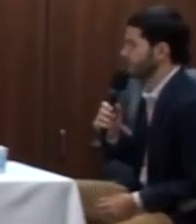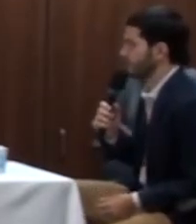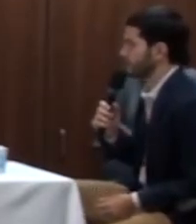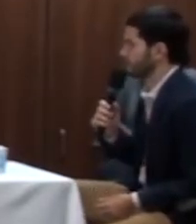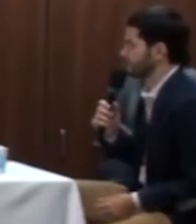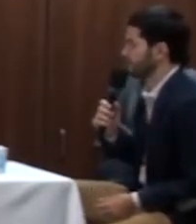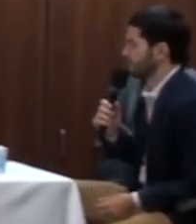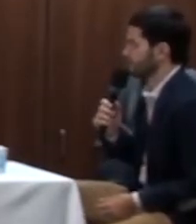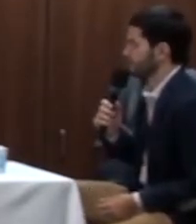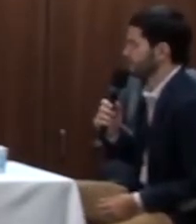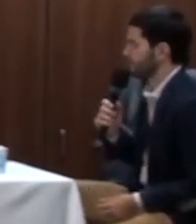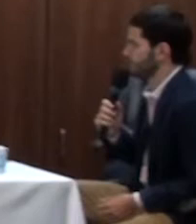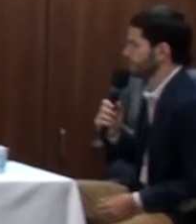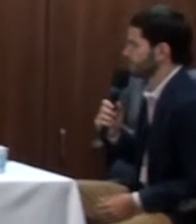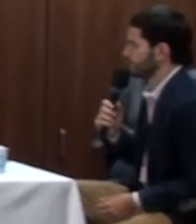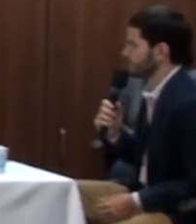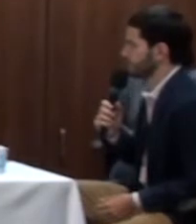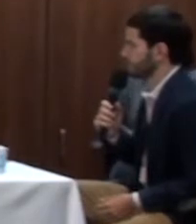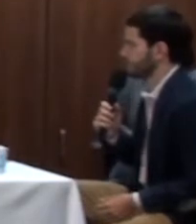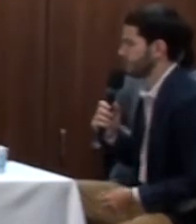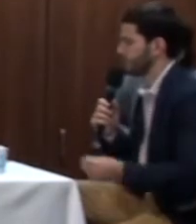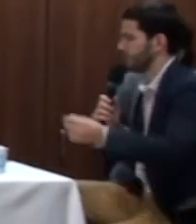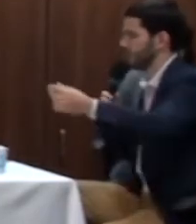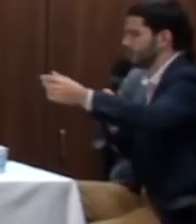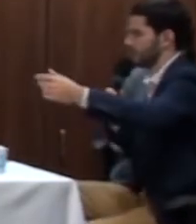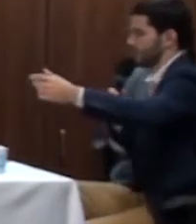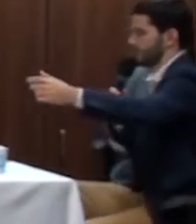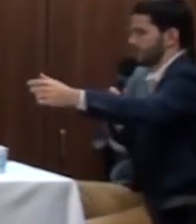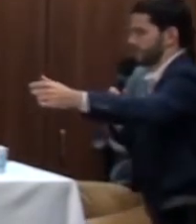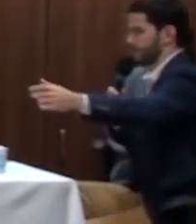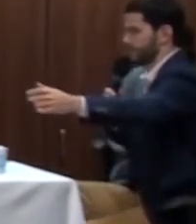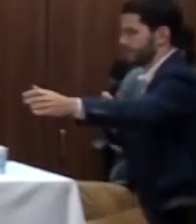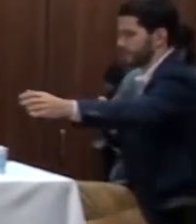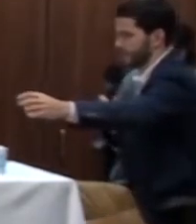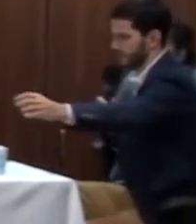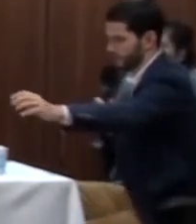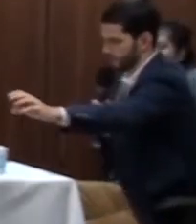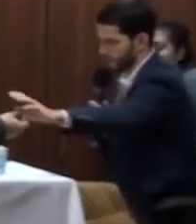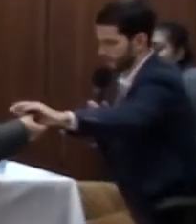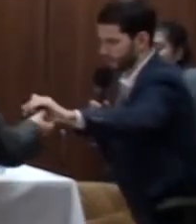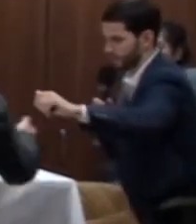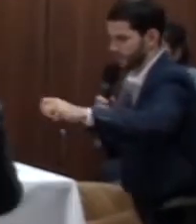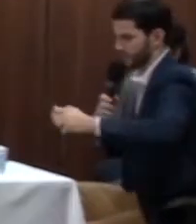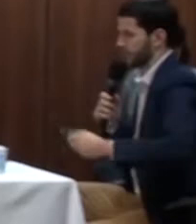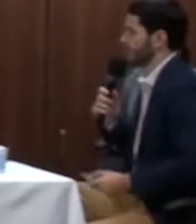pode ficar com a Beth, porque eu vou fazer uma abertura. Deixa eu passar a mão aqui. Daqui. Quer que eu faça?